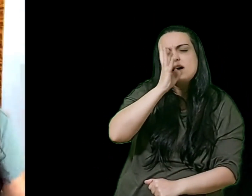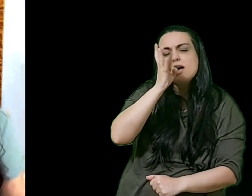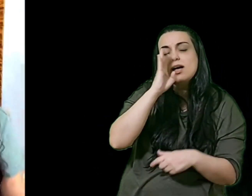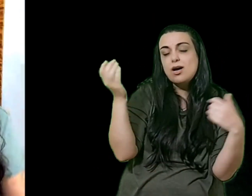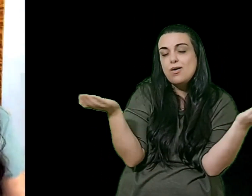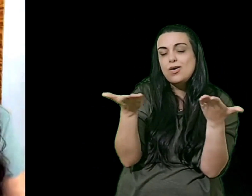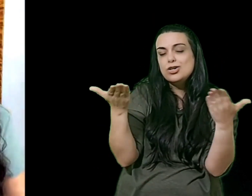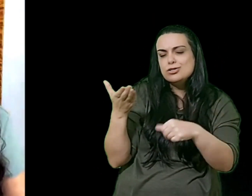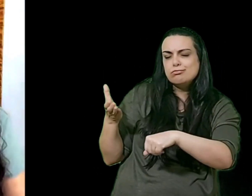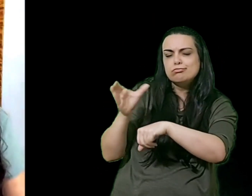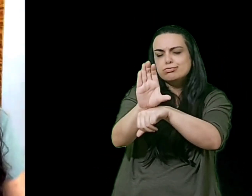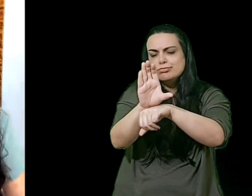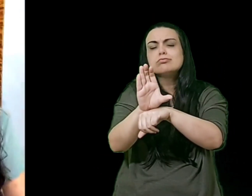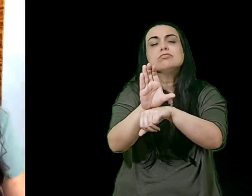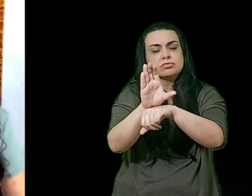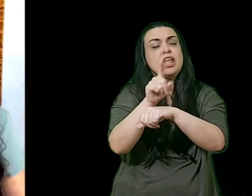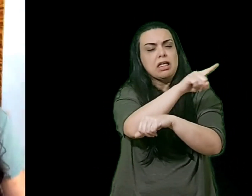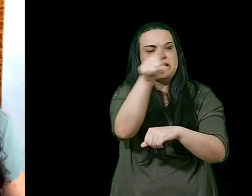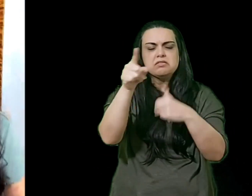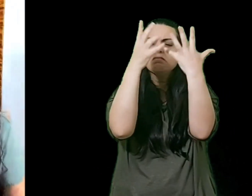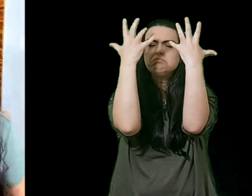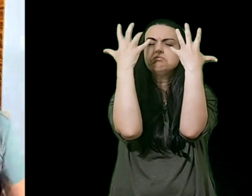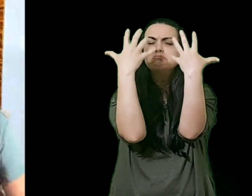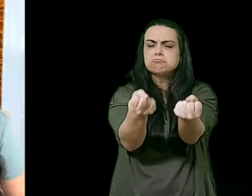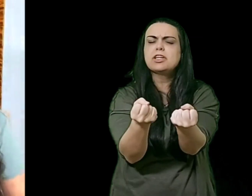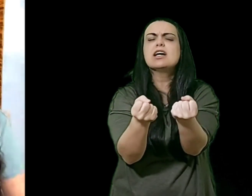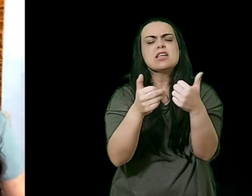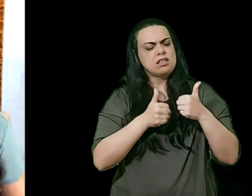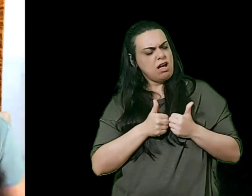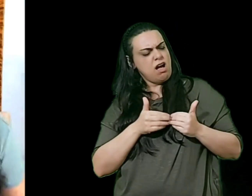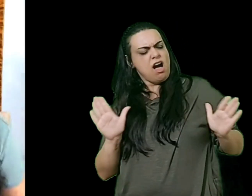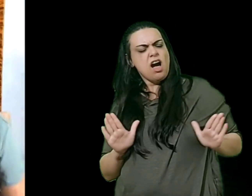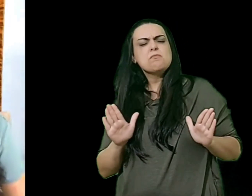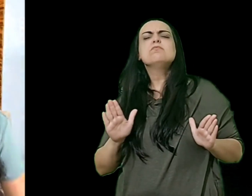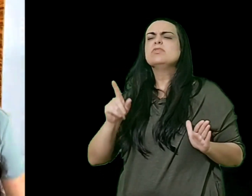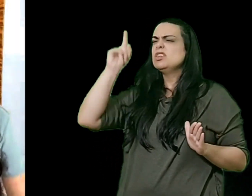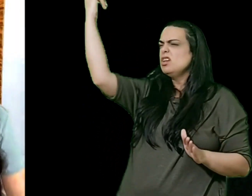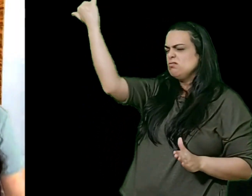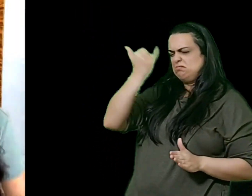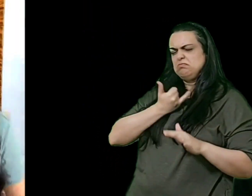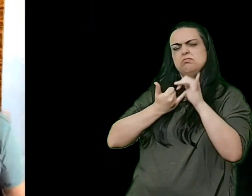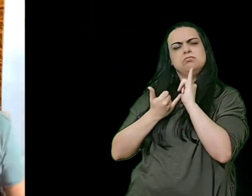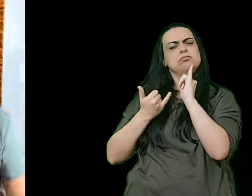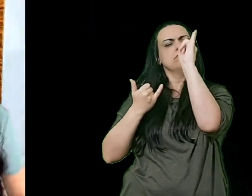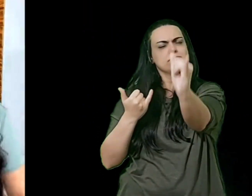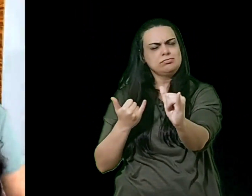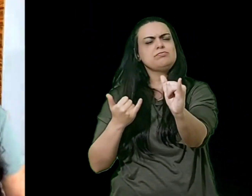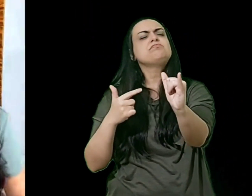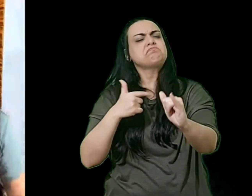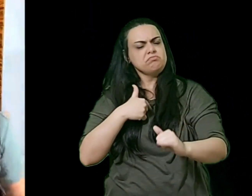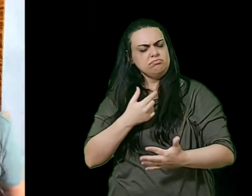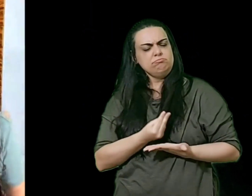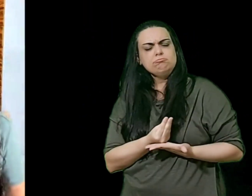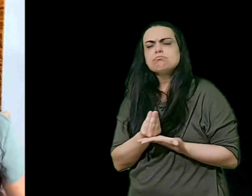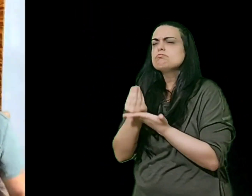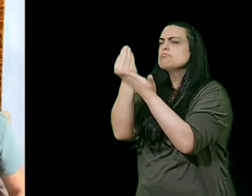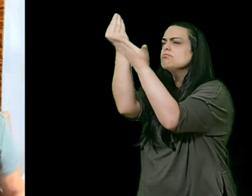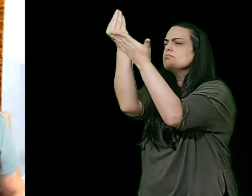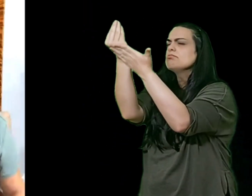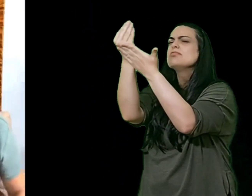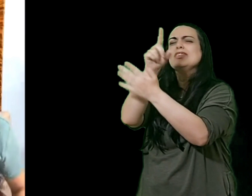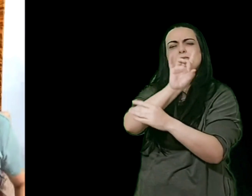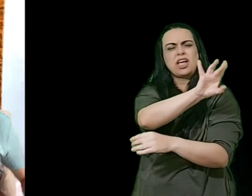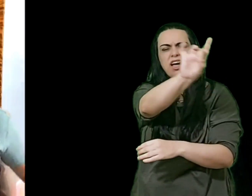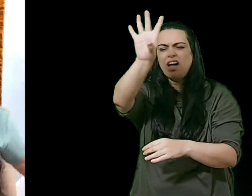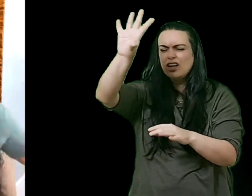está disposta a dar a instrução que o Senhor tem me dado, ó Pai. Eu me coloco e eu as coloco agora